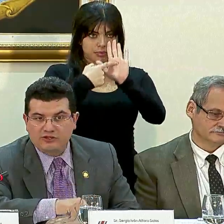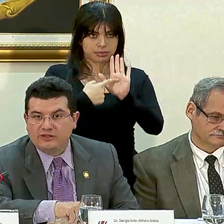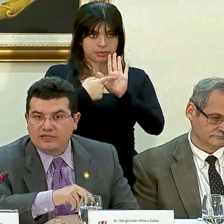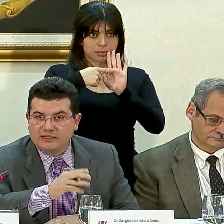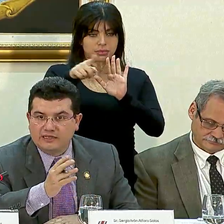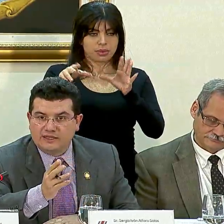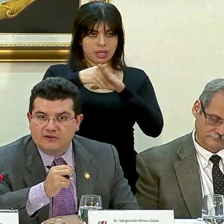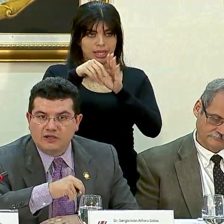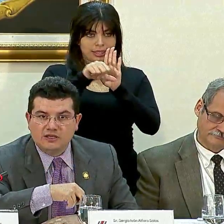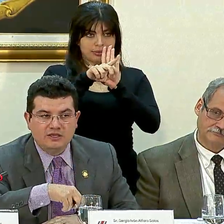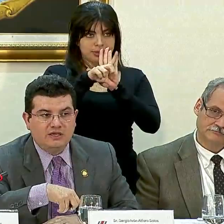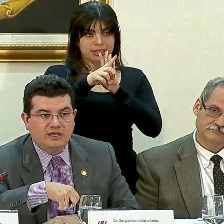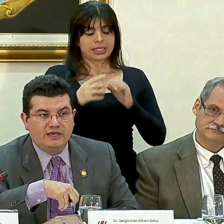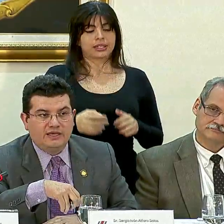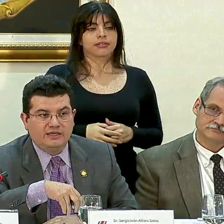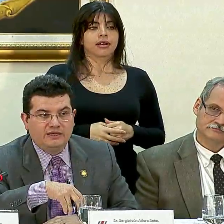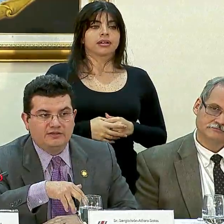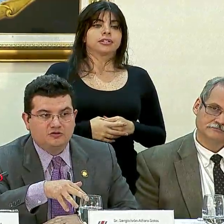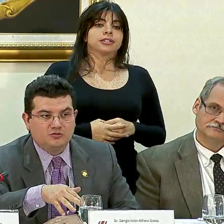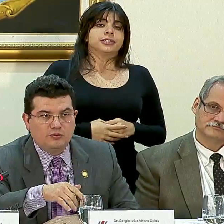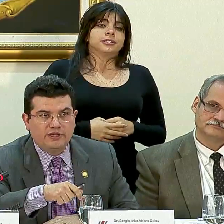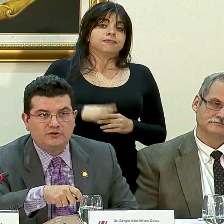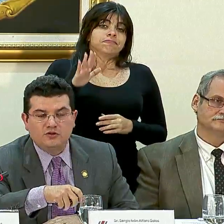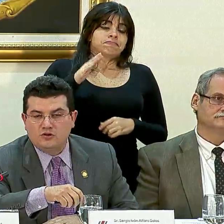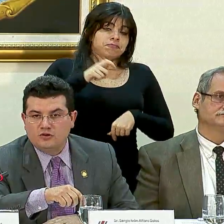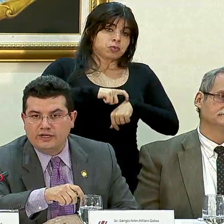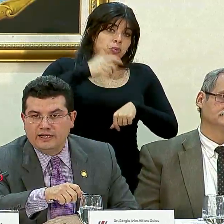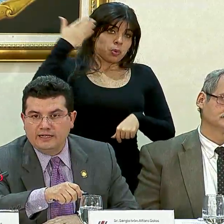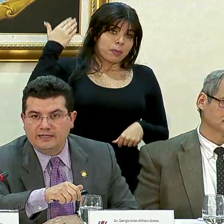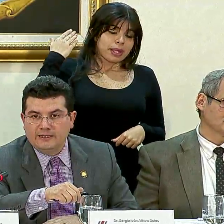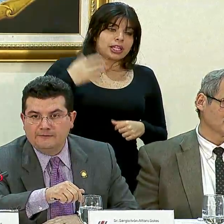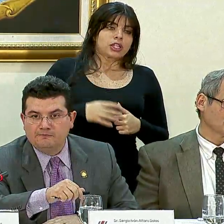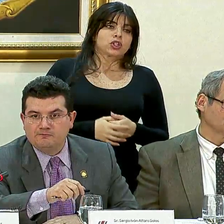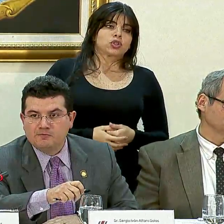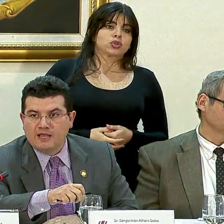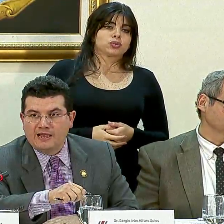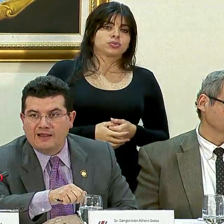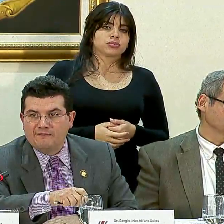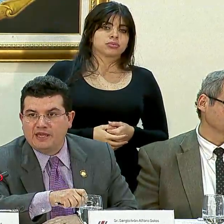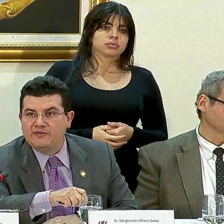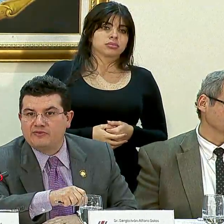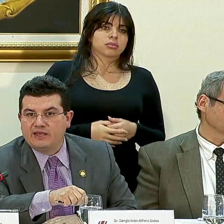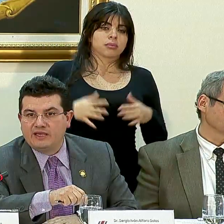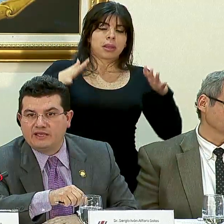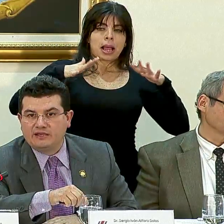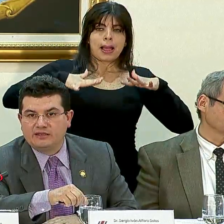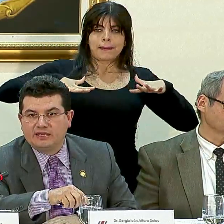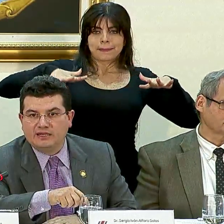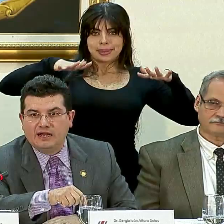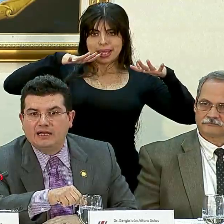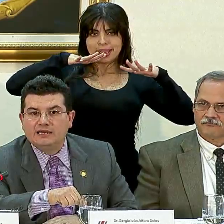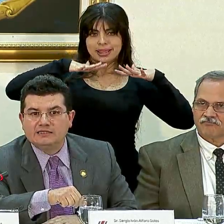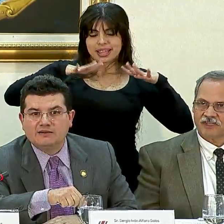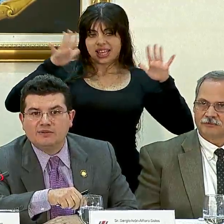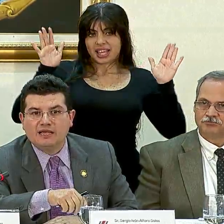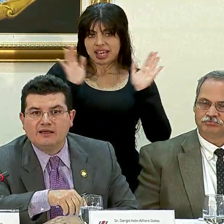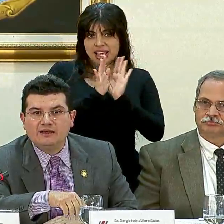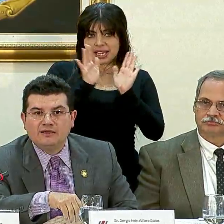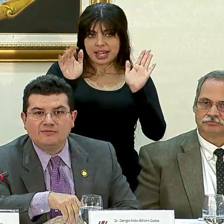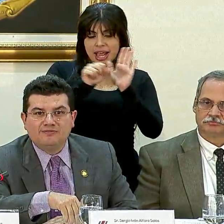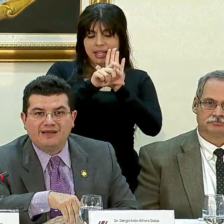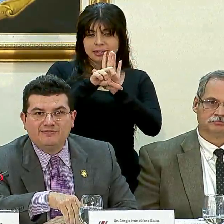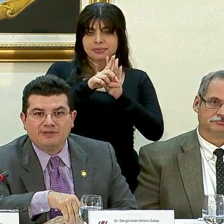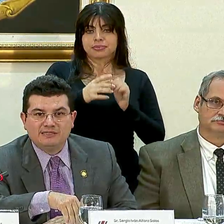a la corriente legislativa. En su momento el ambiente general en la